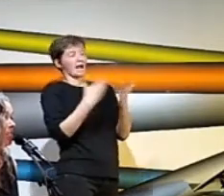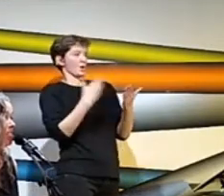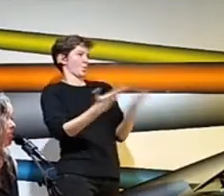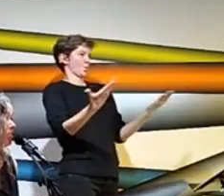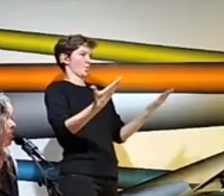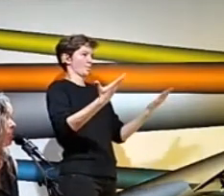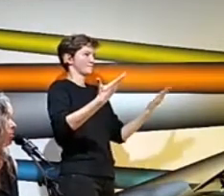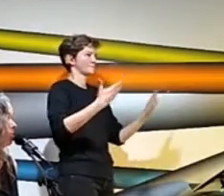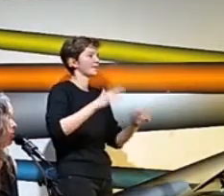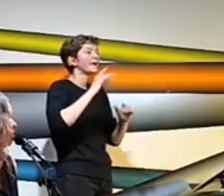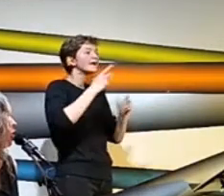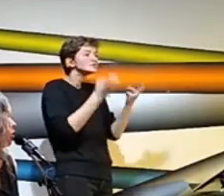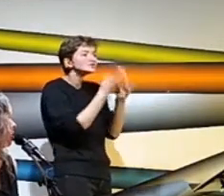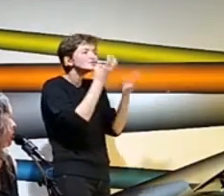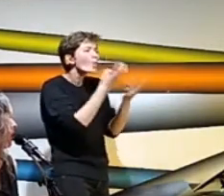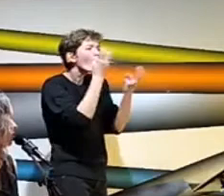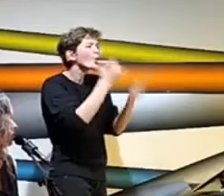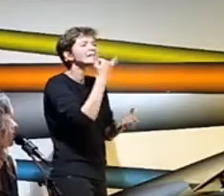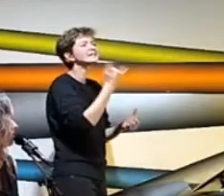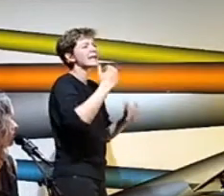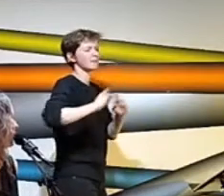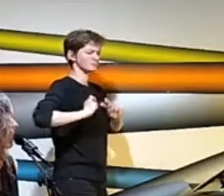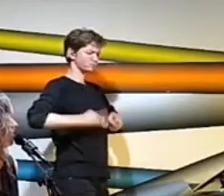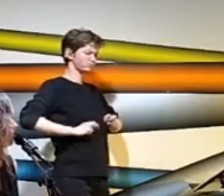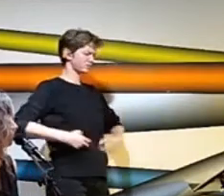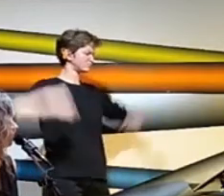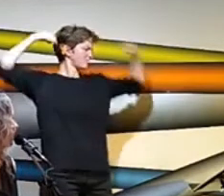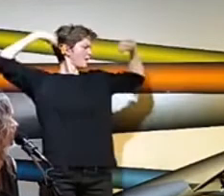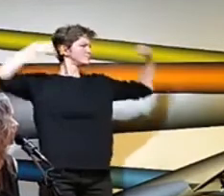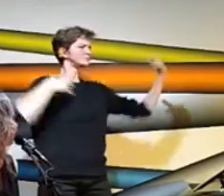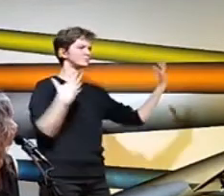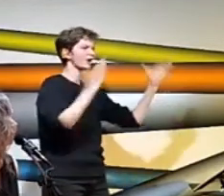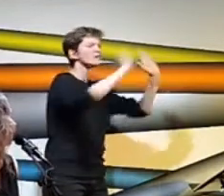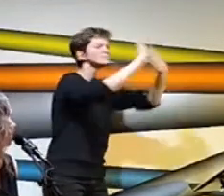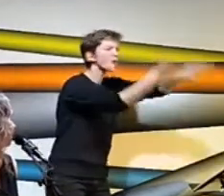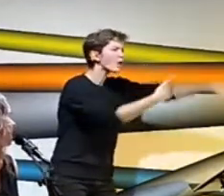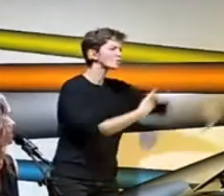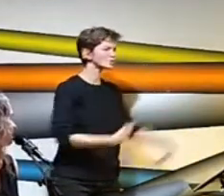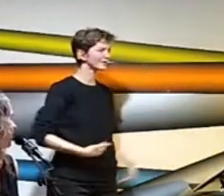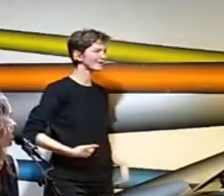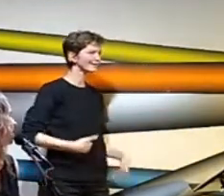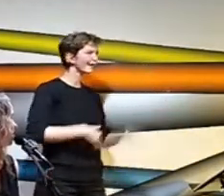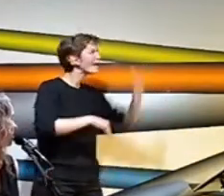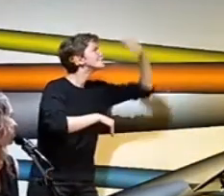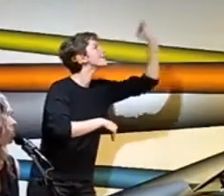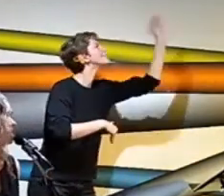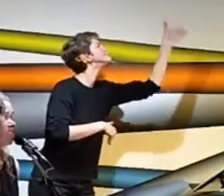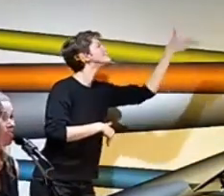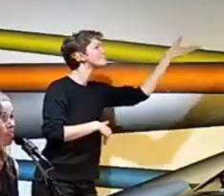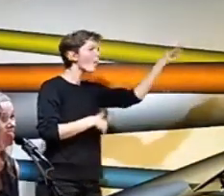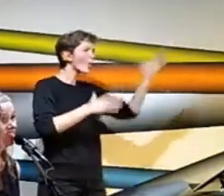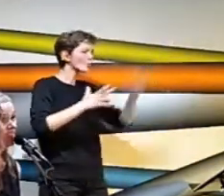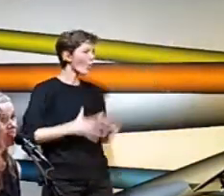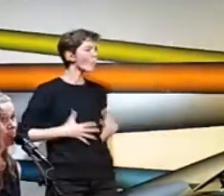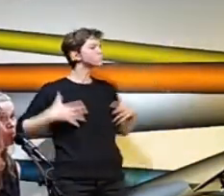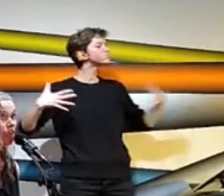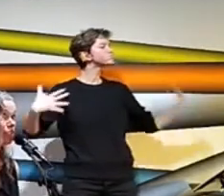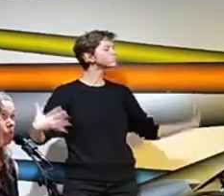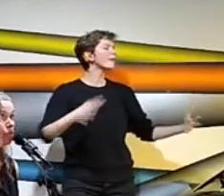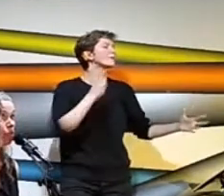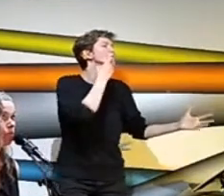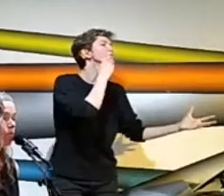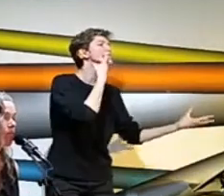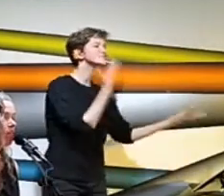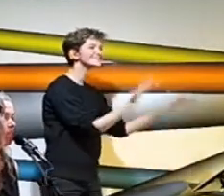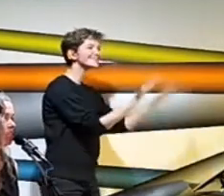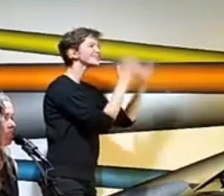Philosophe, écoutez cette phrase pour vous. Le bonheur est un astre volage qui s'offrit à la belle et bien des rendez-vous. Il s'efface, il se meurt